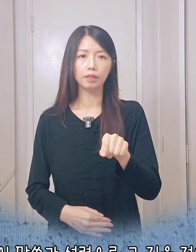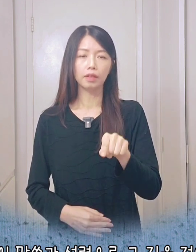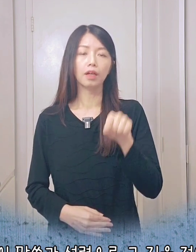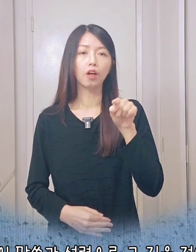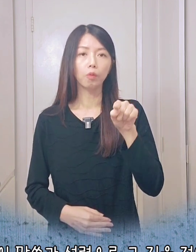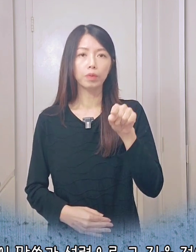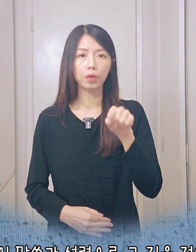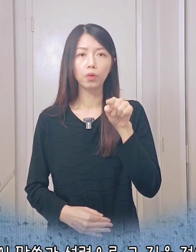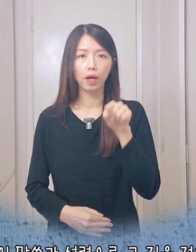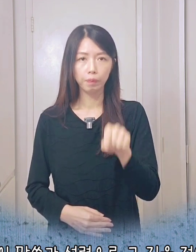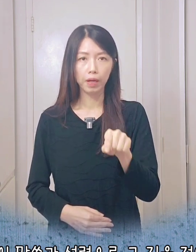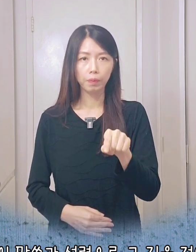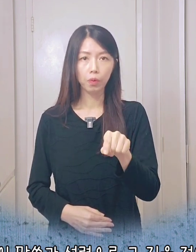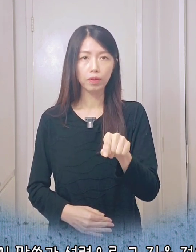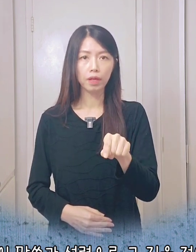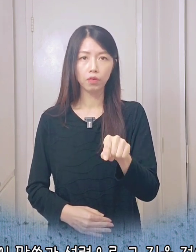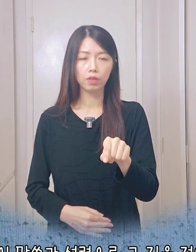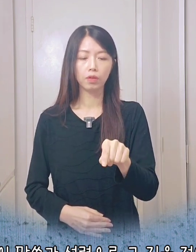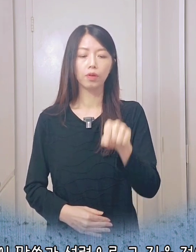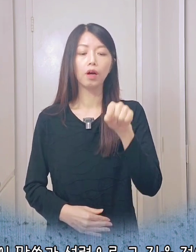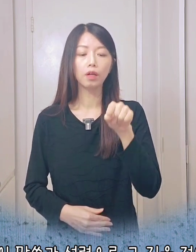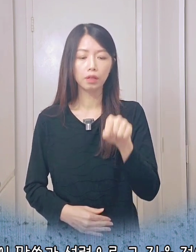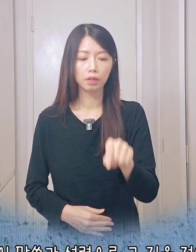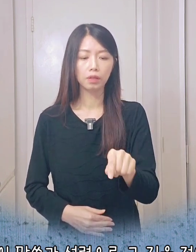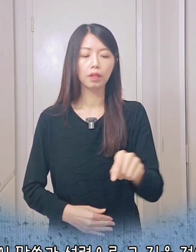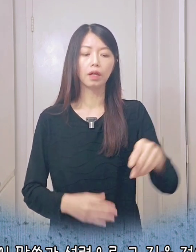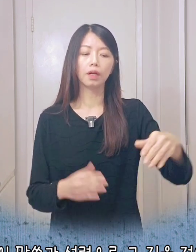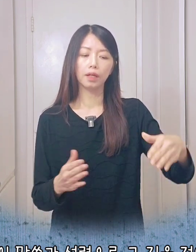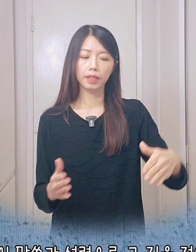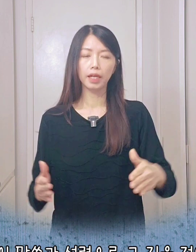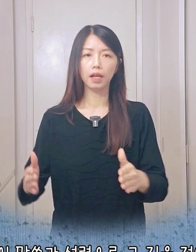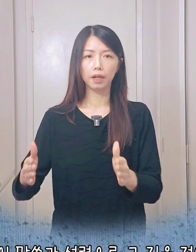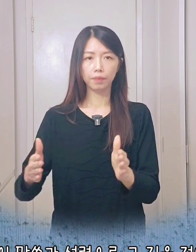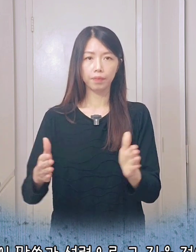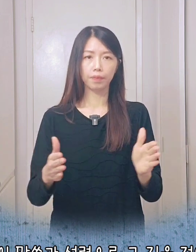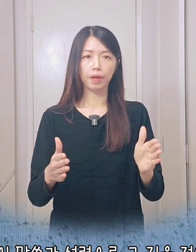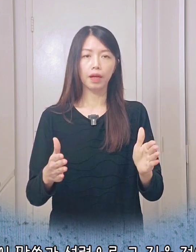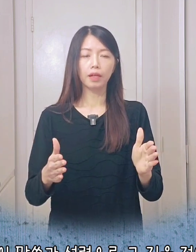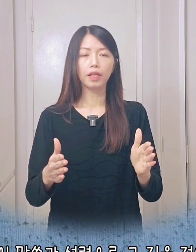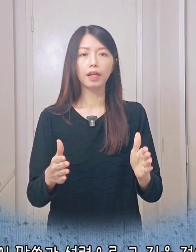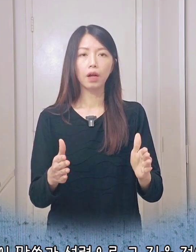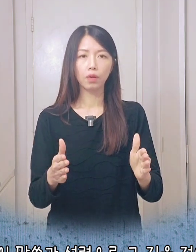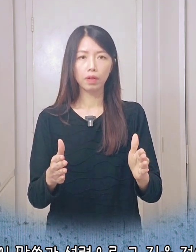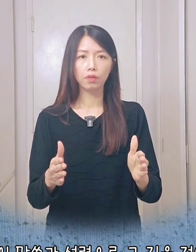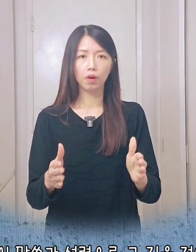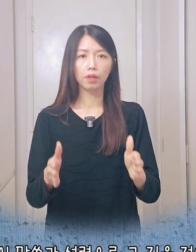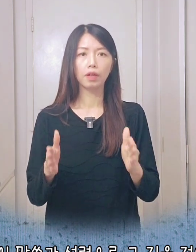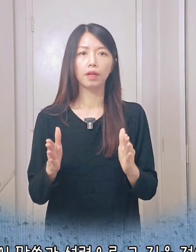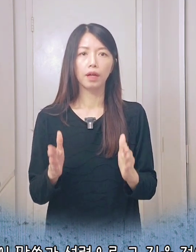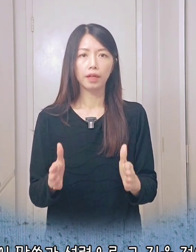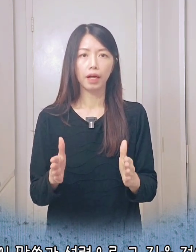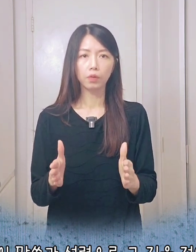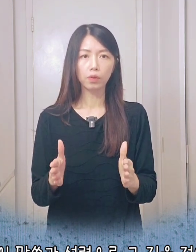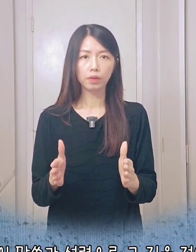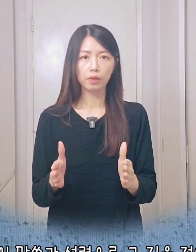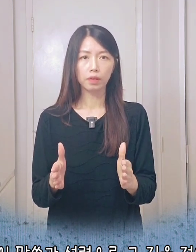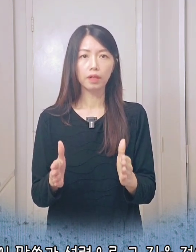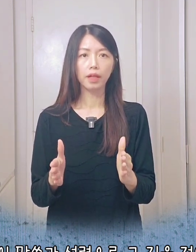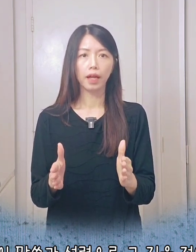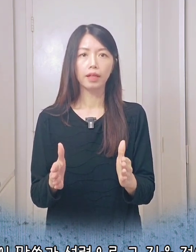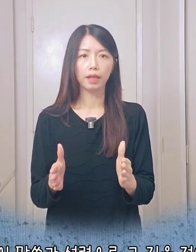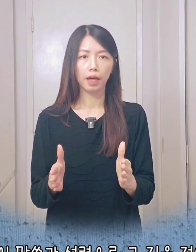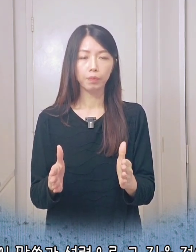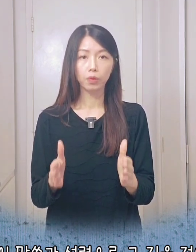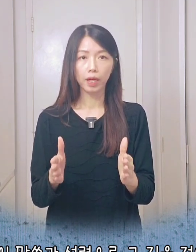그 검지로 앞에 포인팅 해주시고요. 그 길. 길이라고 하는 뜻의 수어는 양손